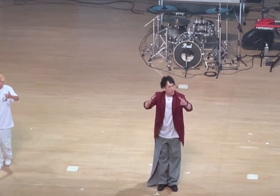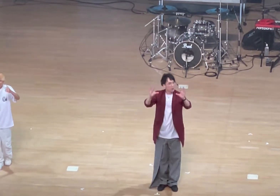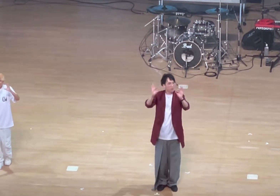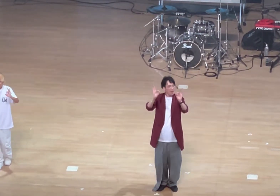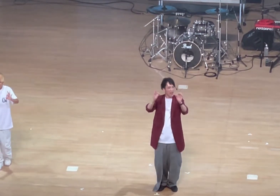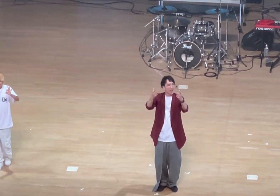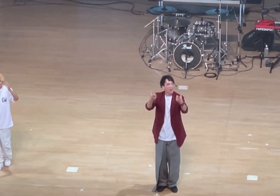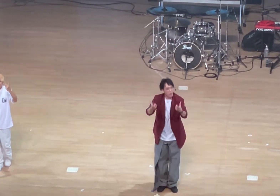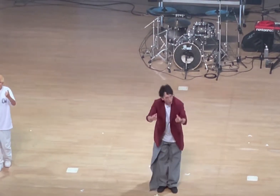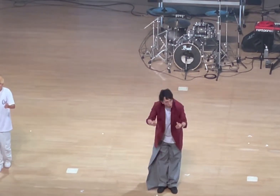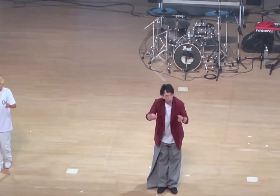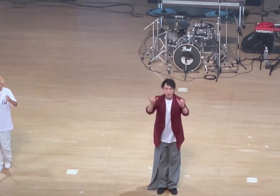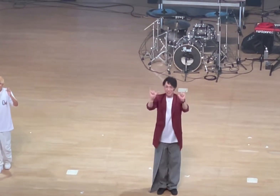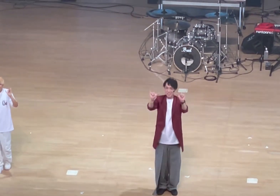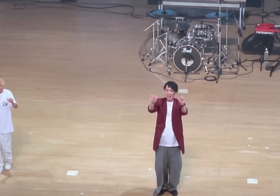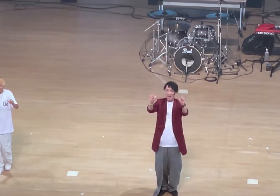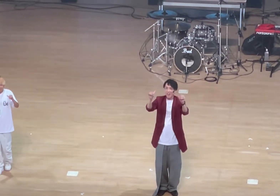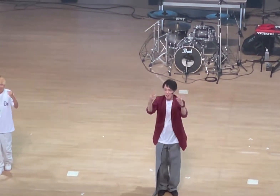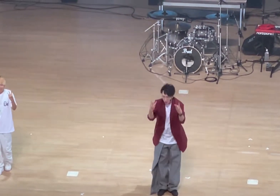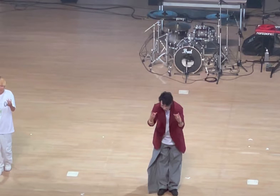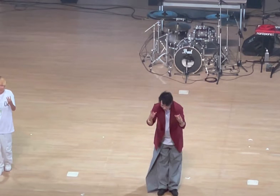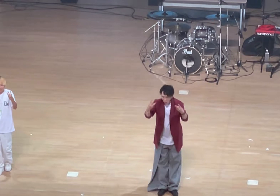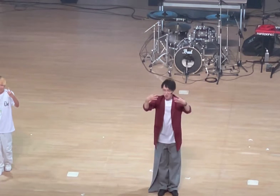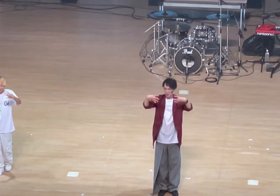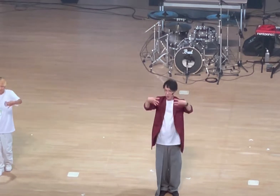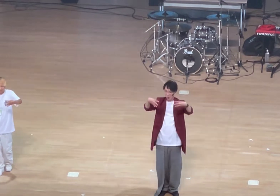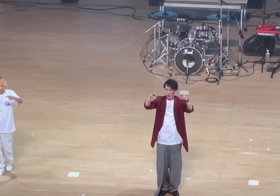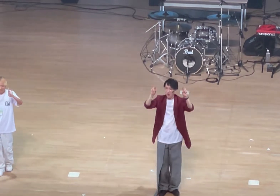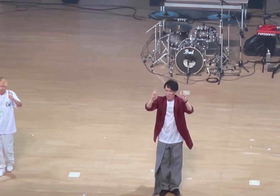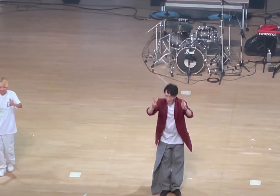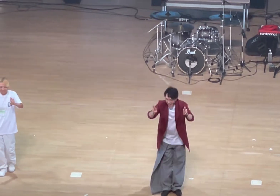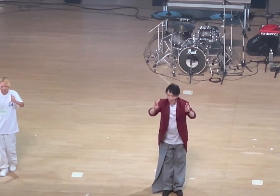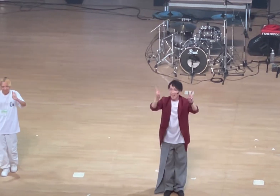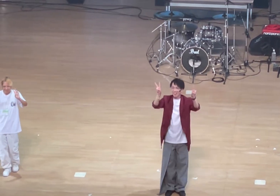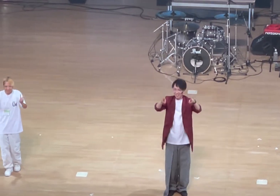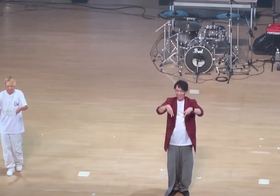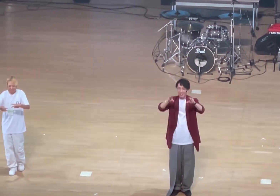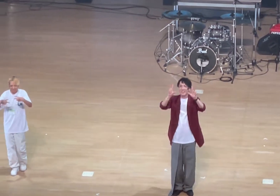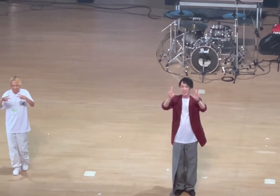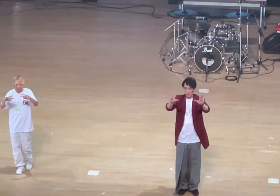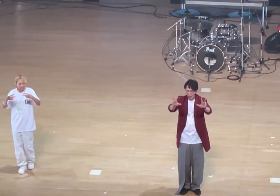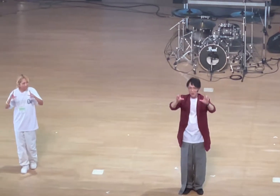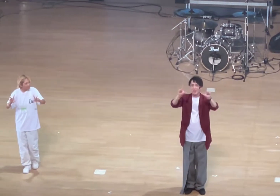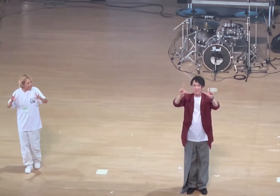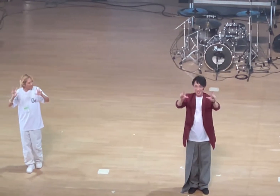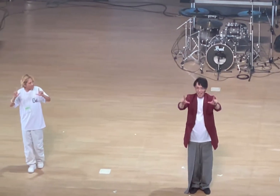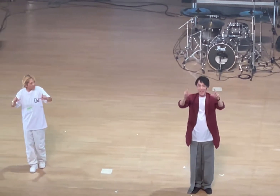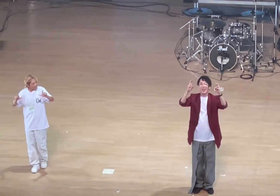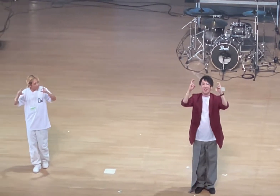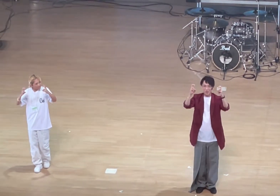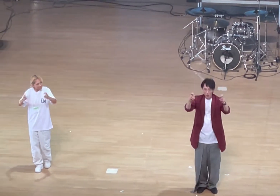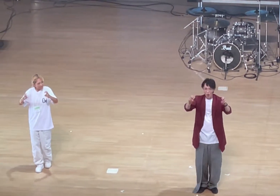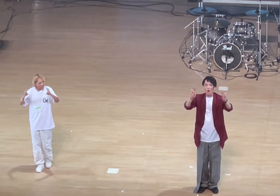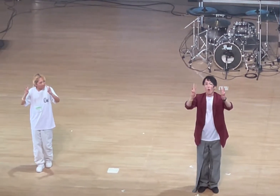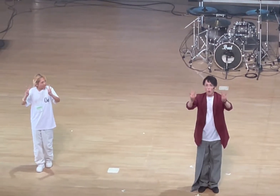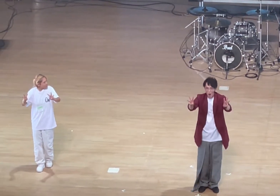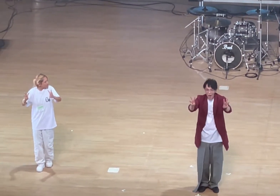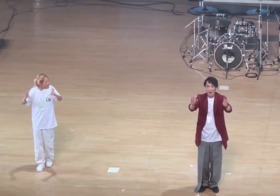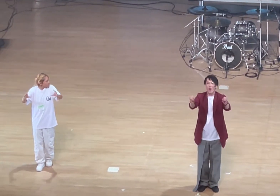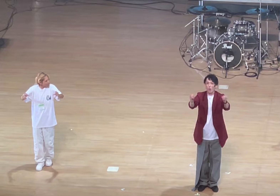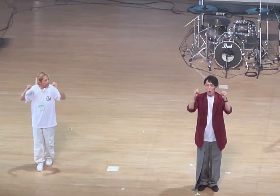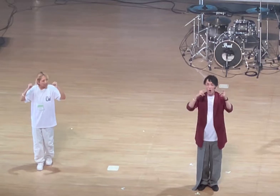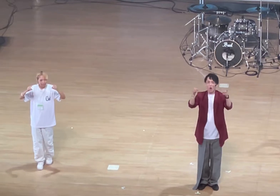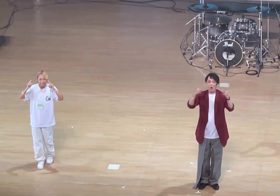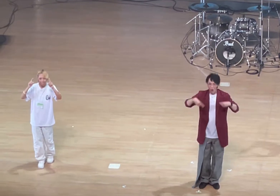む、め、も、や、ゆ、よ、ら、り、る、れ、ろ、